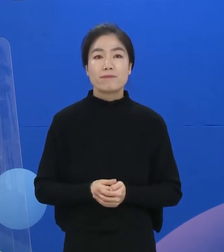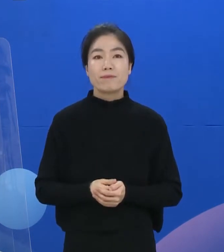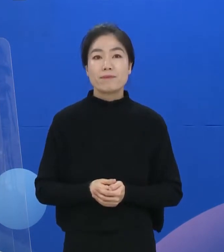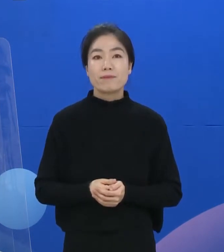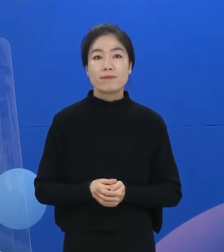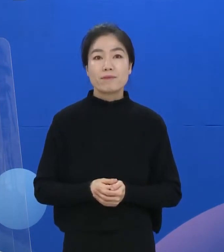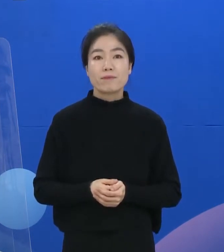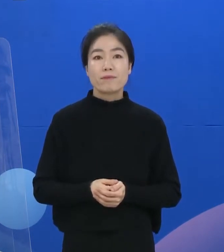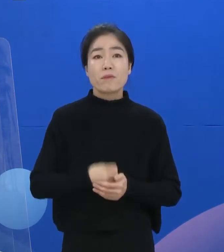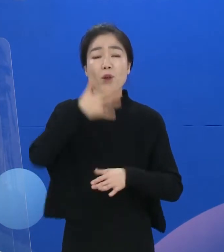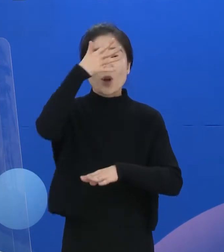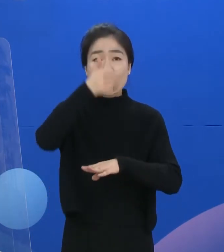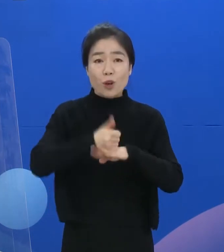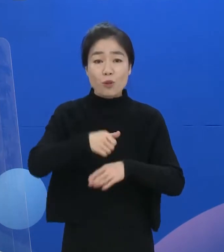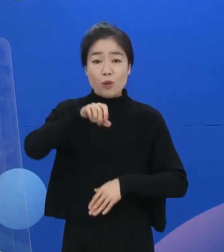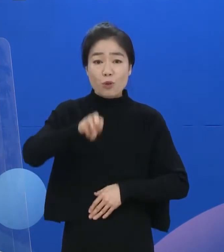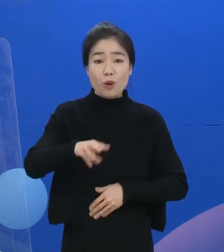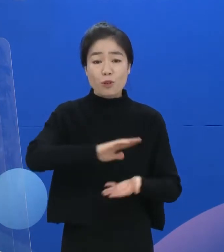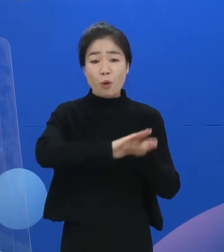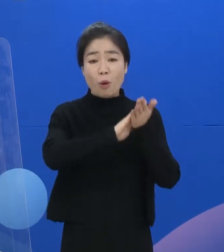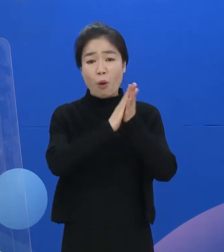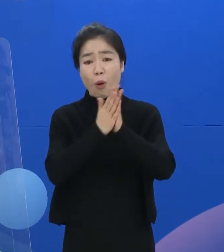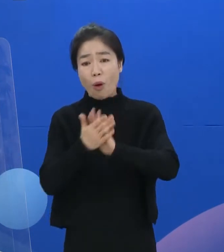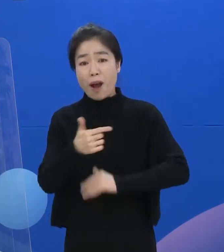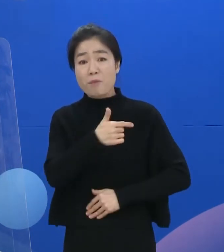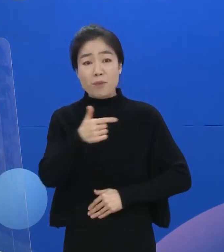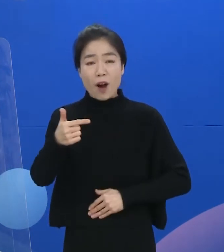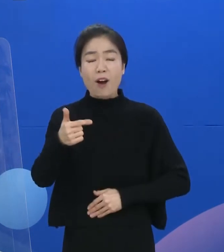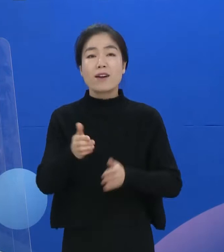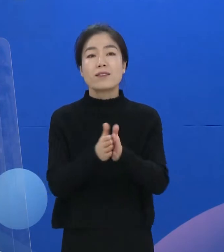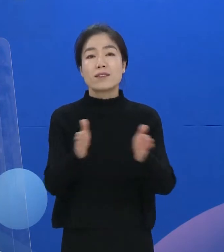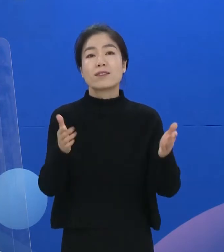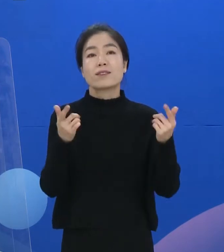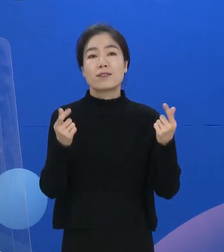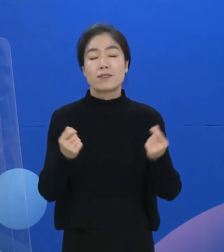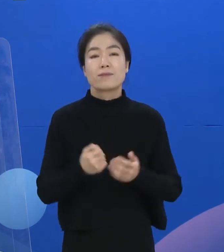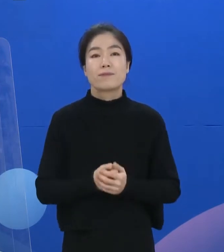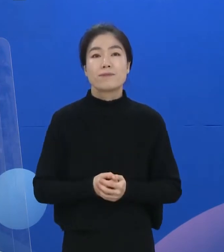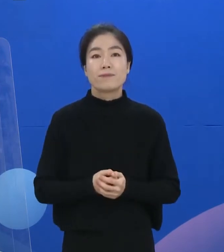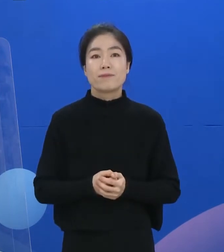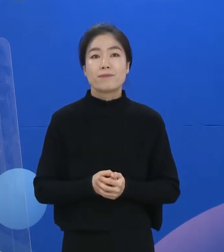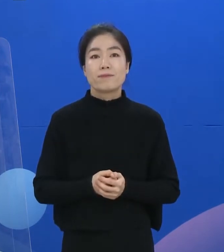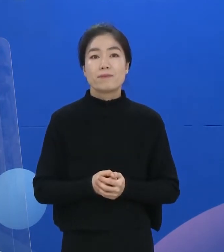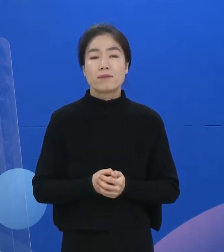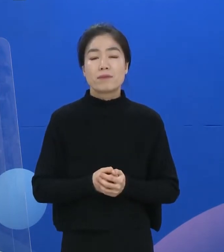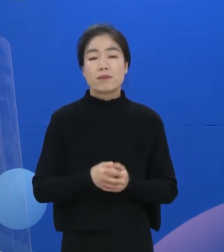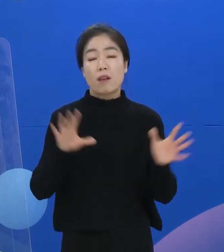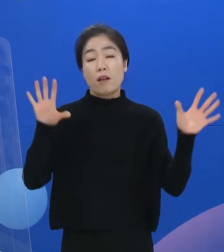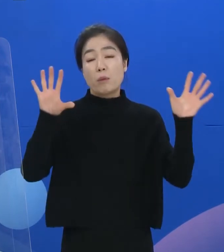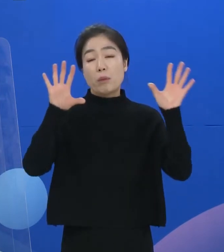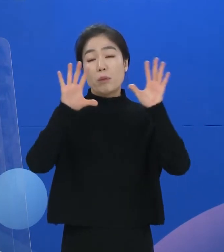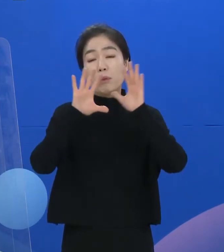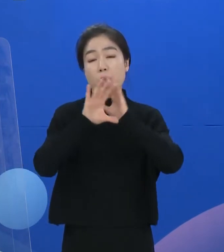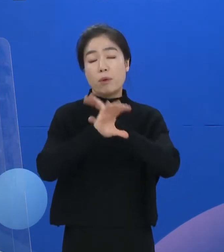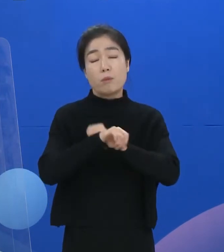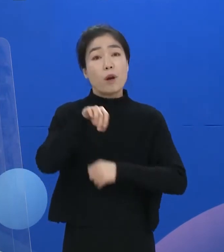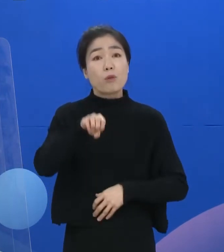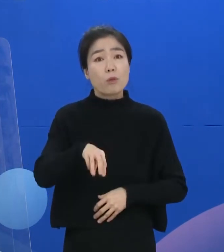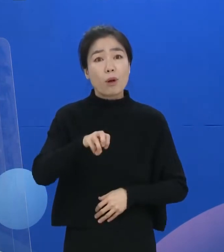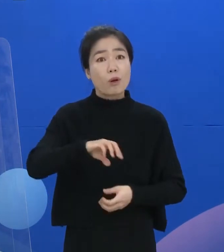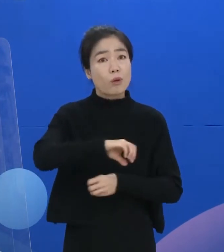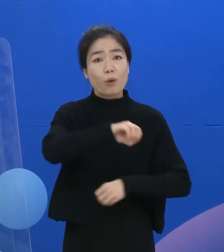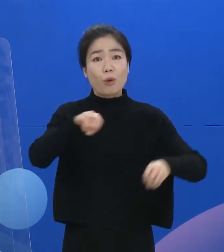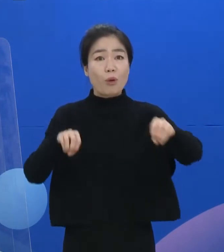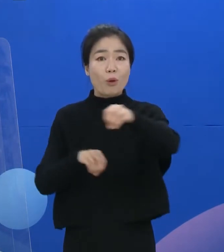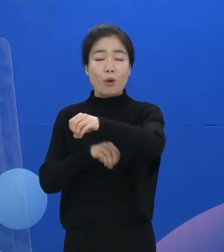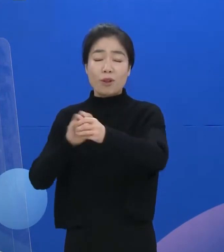상만 해도 180 2개를 수상했습니다 마침내 광주에 변화가